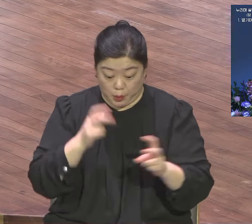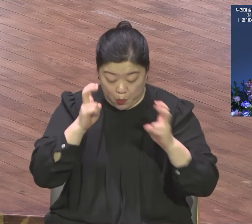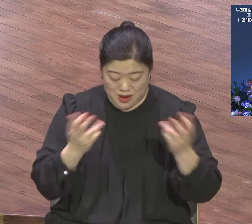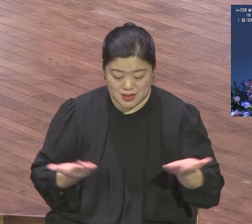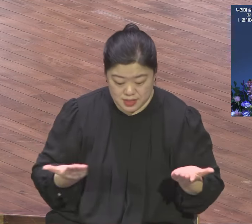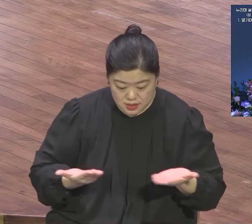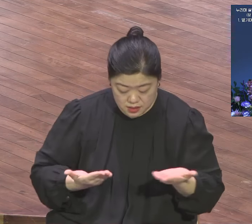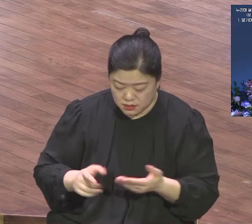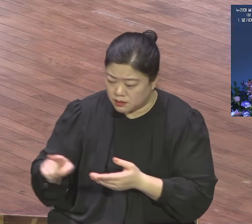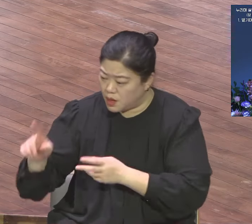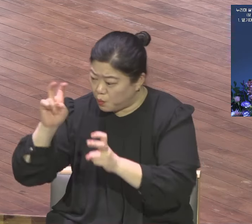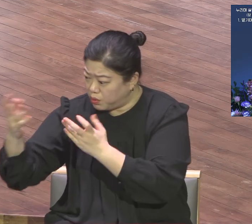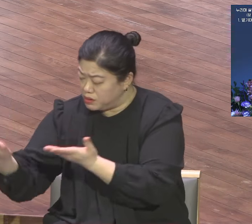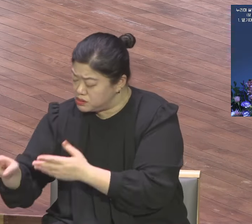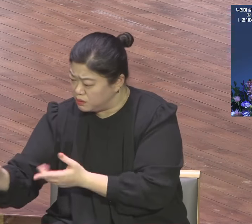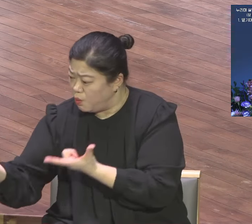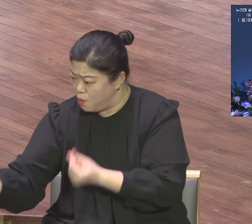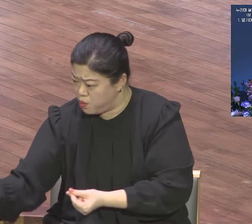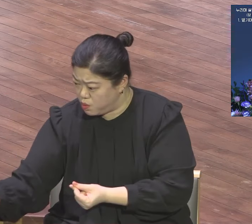영적 영향력이죠.